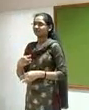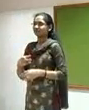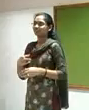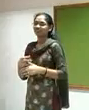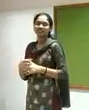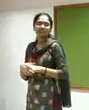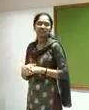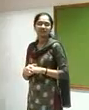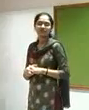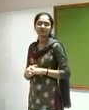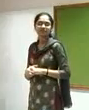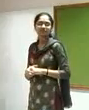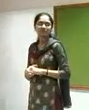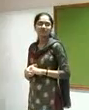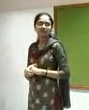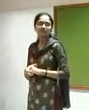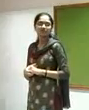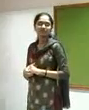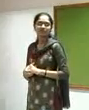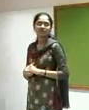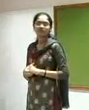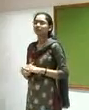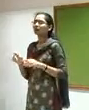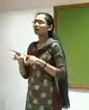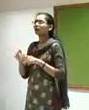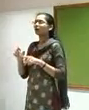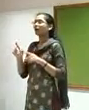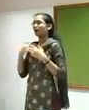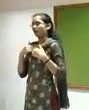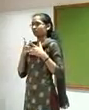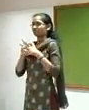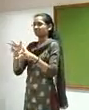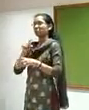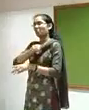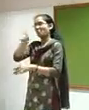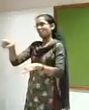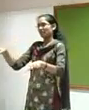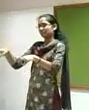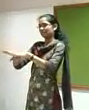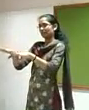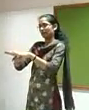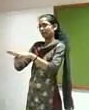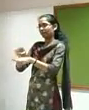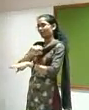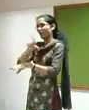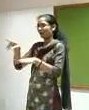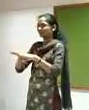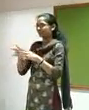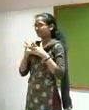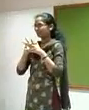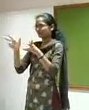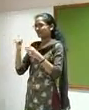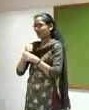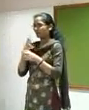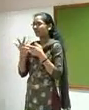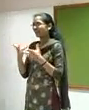ट्रीटमेंट का वो बेसिक सी चीज है ना, कि आप ये बोल रहे हो सबको एक जैसा दीजिए, समान दीजिए, गिव टू एवरीबडी द